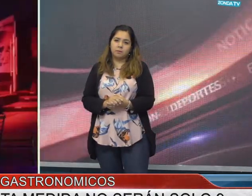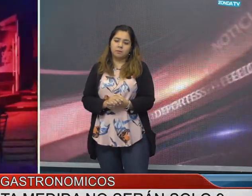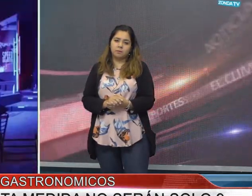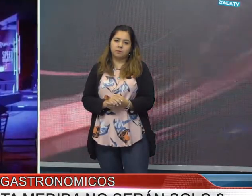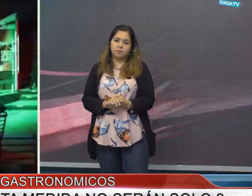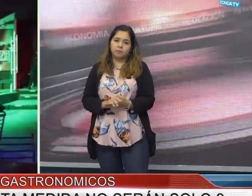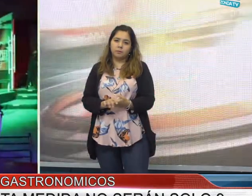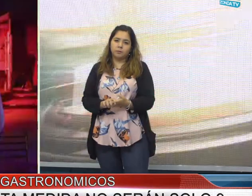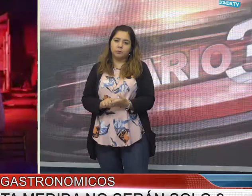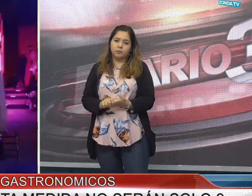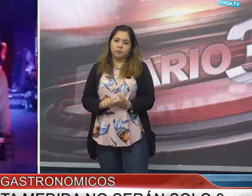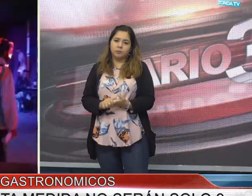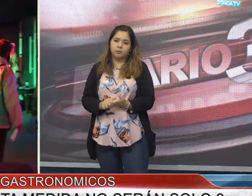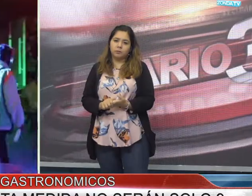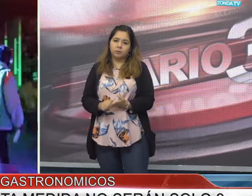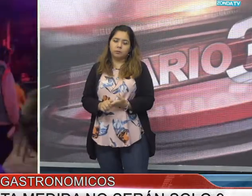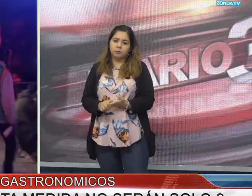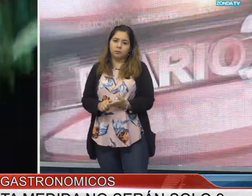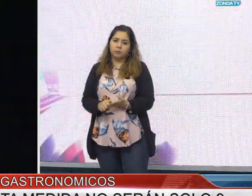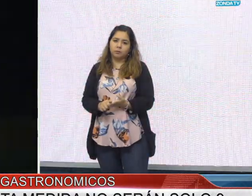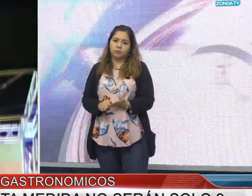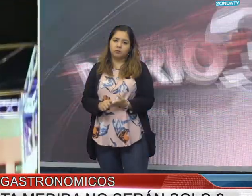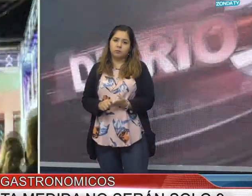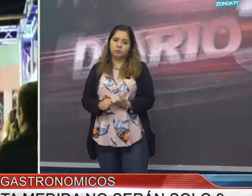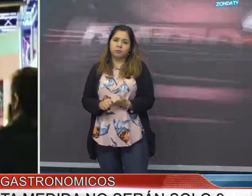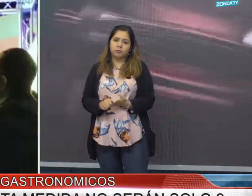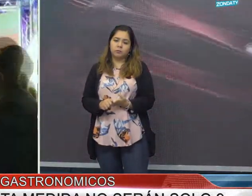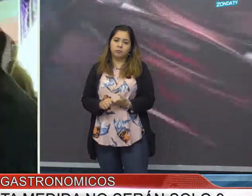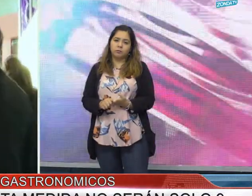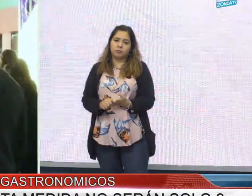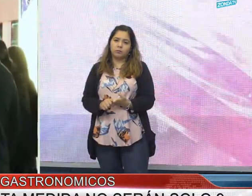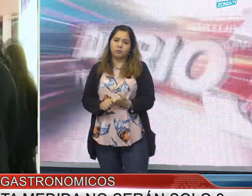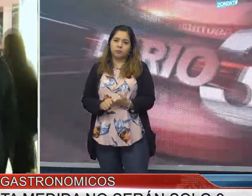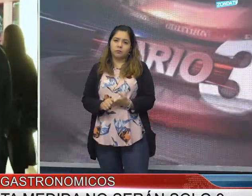de los diputados cerraron, cambiaron de rubro, se